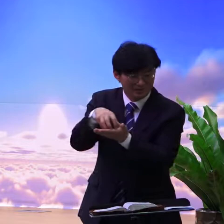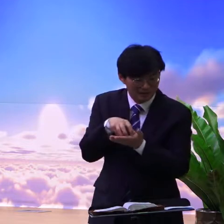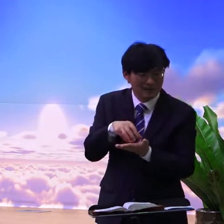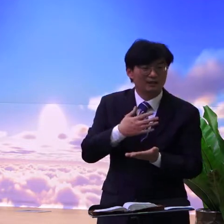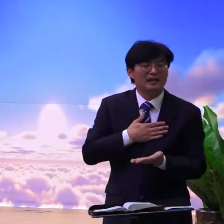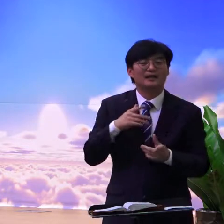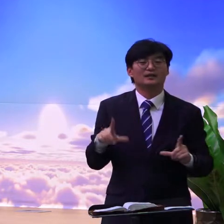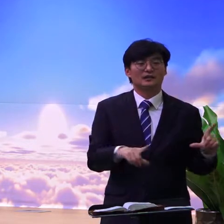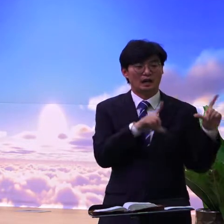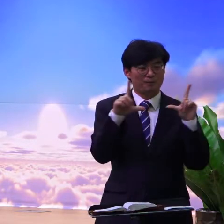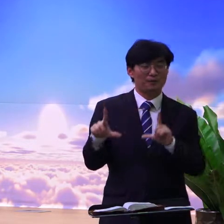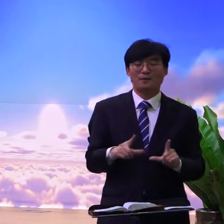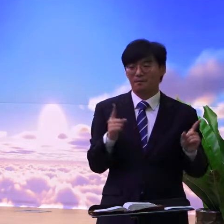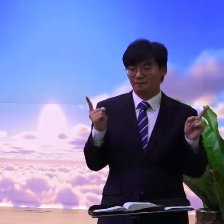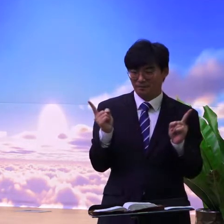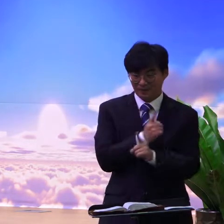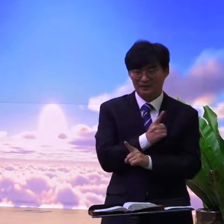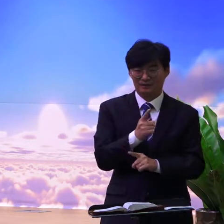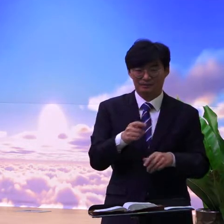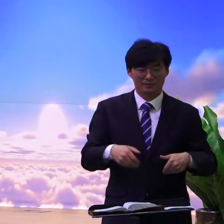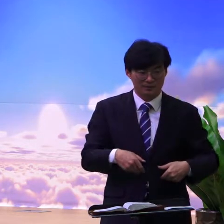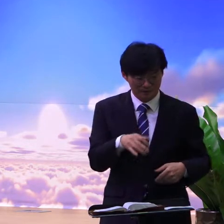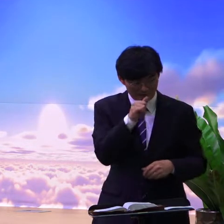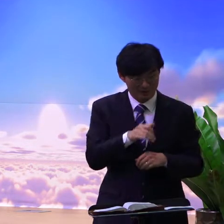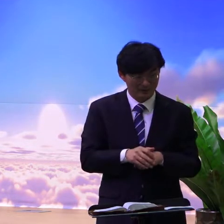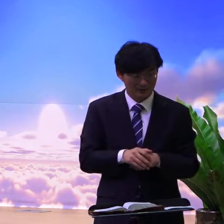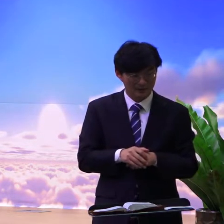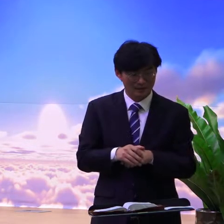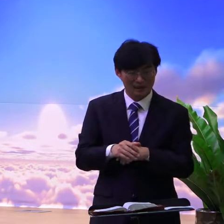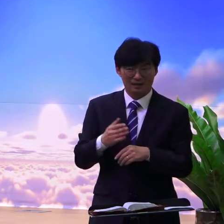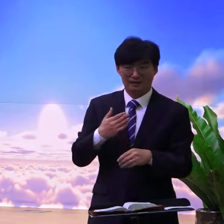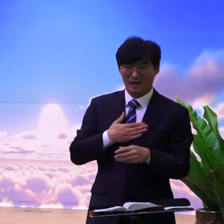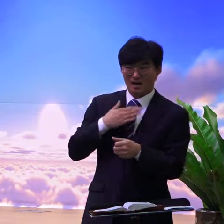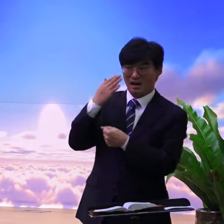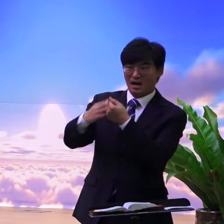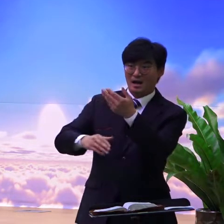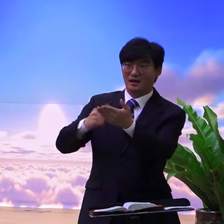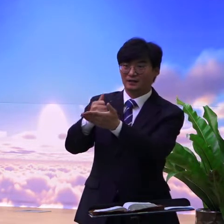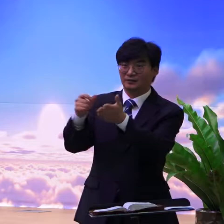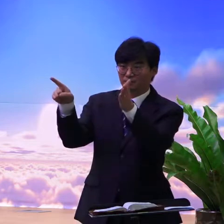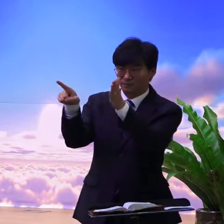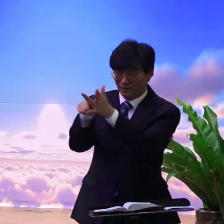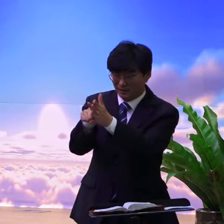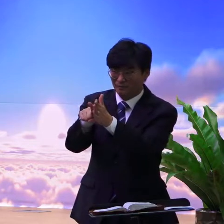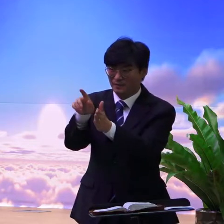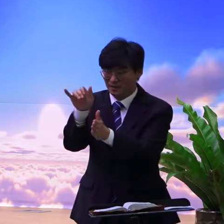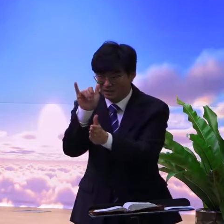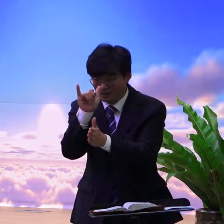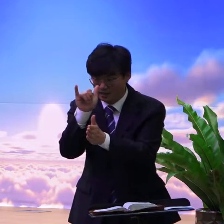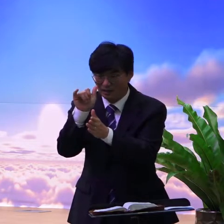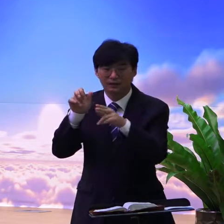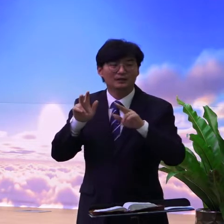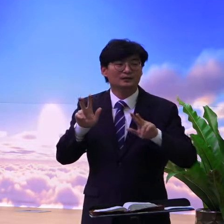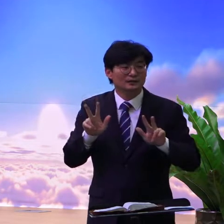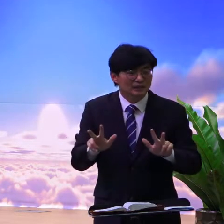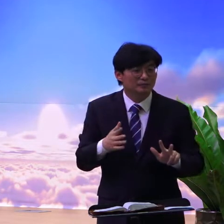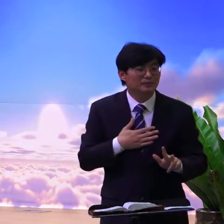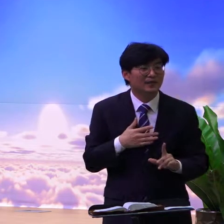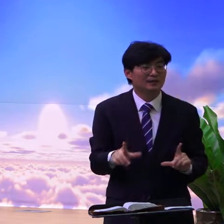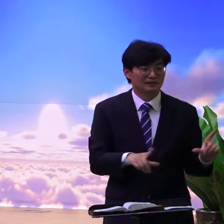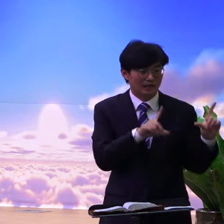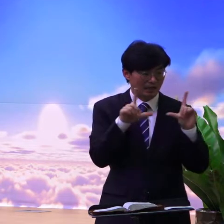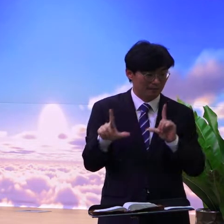하나님이 나의 하나님이 되시고 그 하나님이 내 삶에 함께 하신다고 하는 것, 지금 내 삶에 함께 하신다는 것이